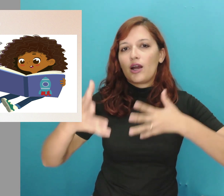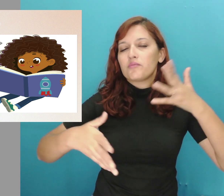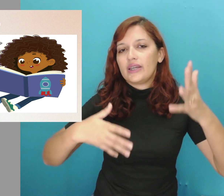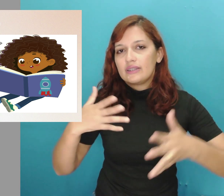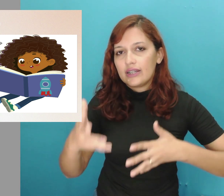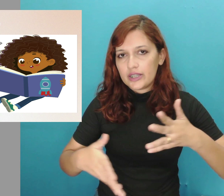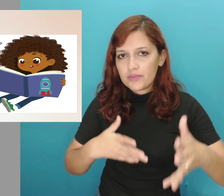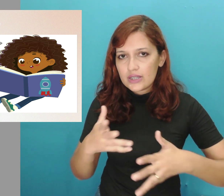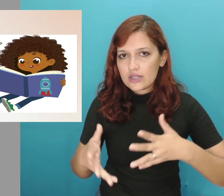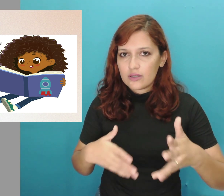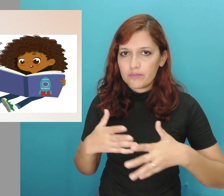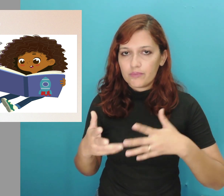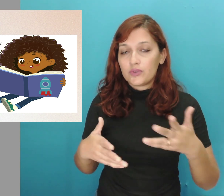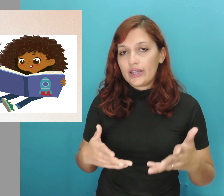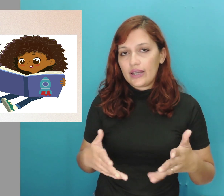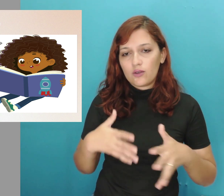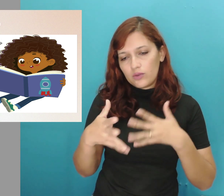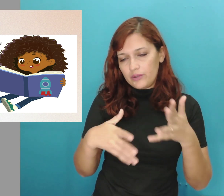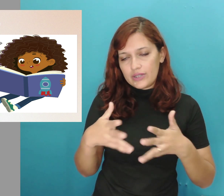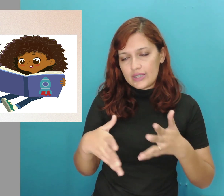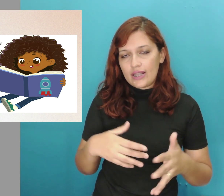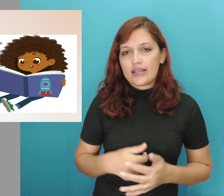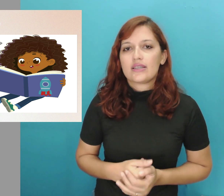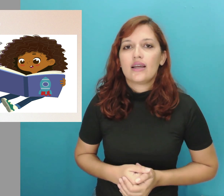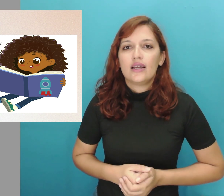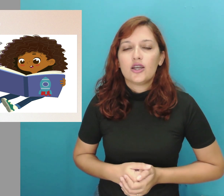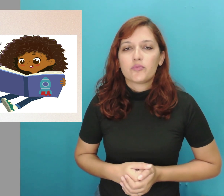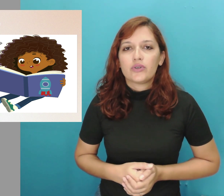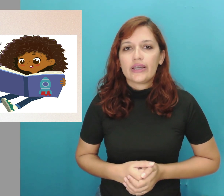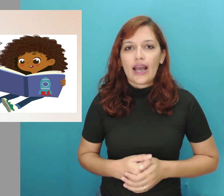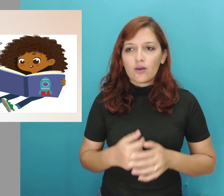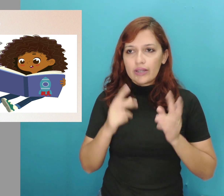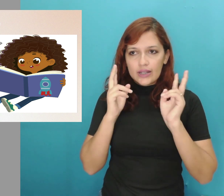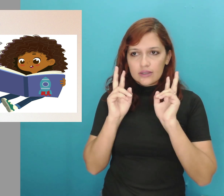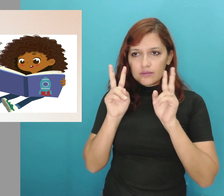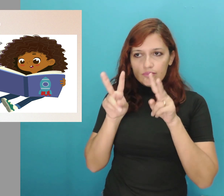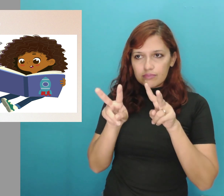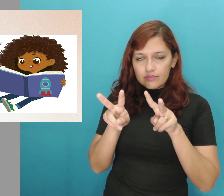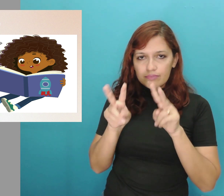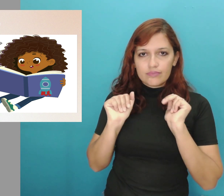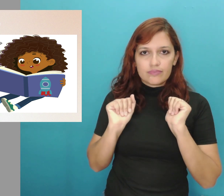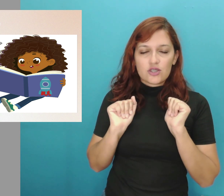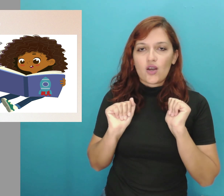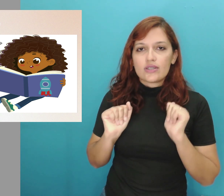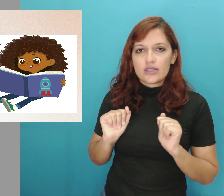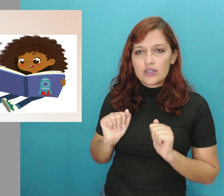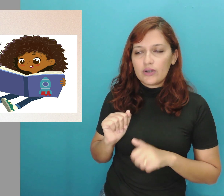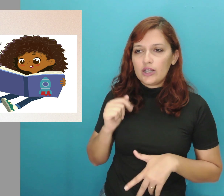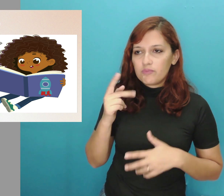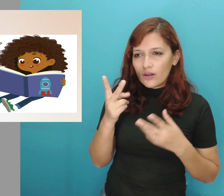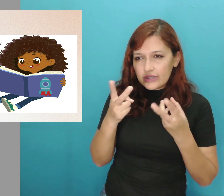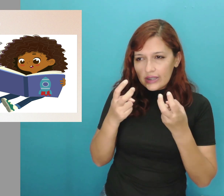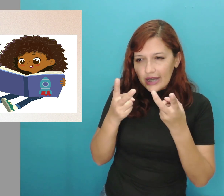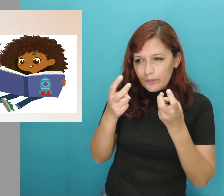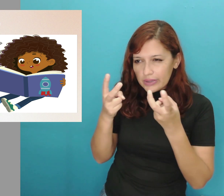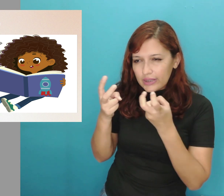naturalmente Libras, por quê? Ou língua de sinais, porque é algo que sozinho ele pode ir captando